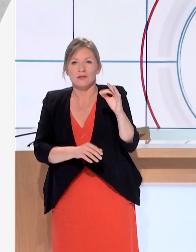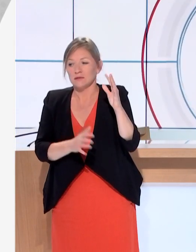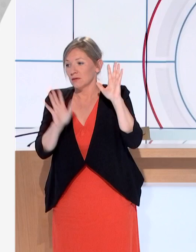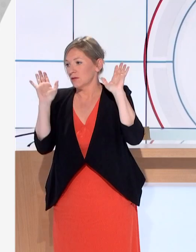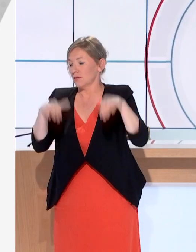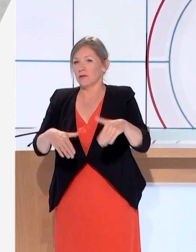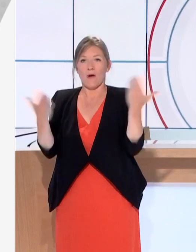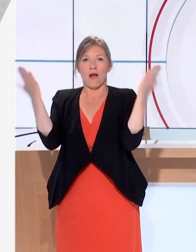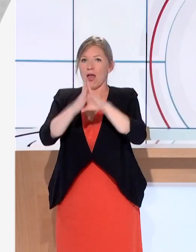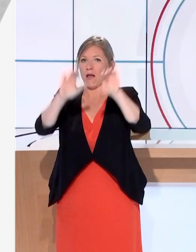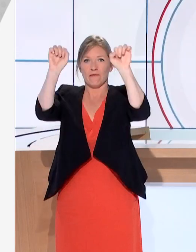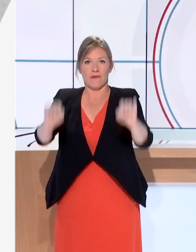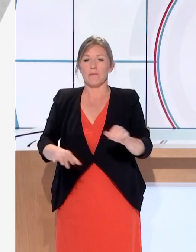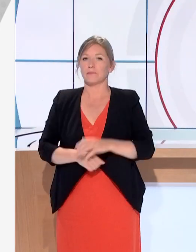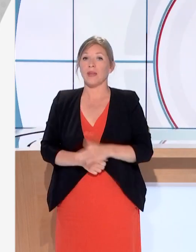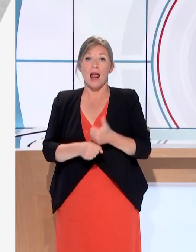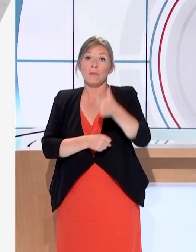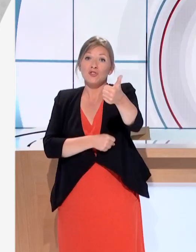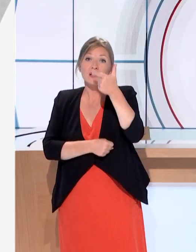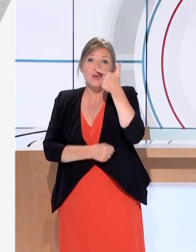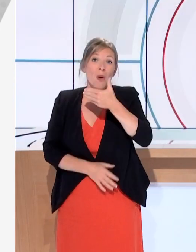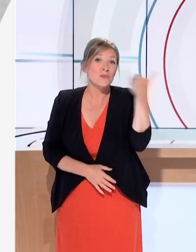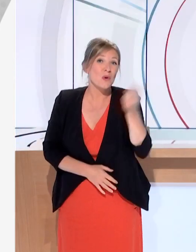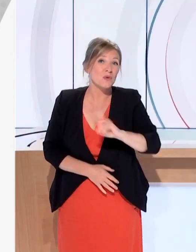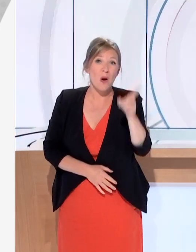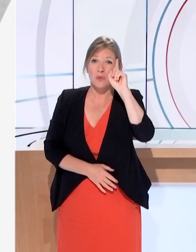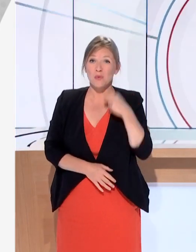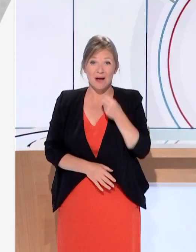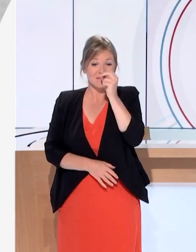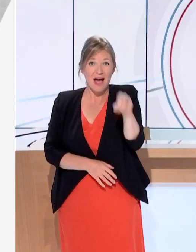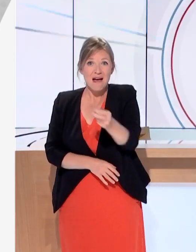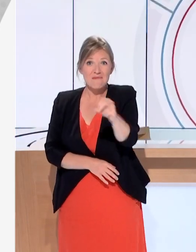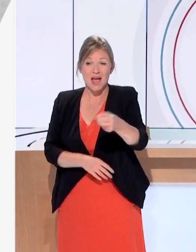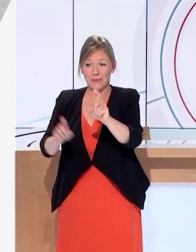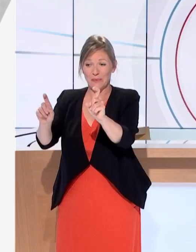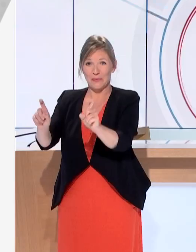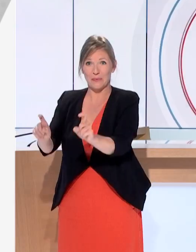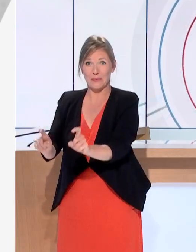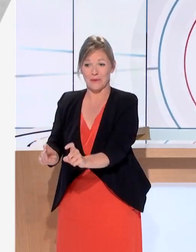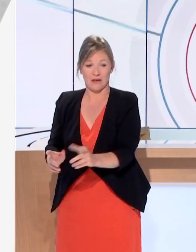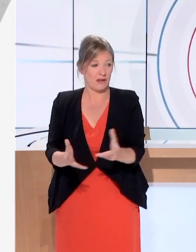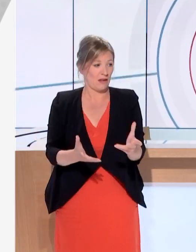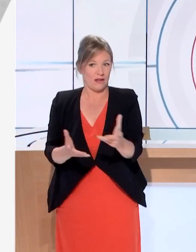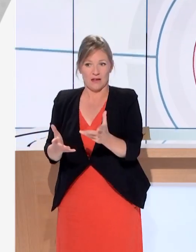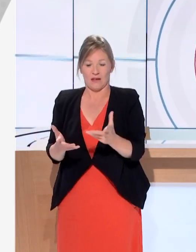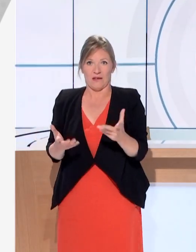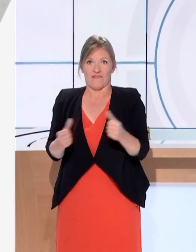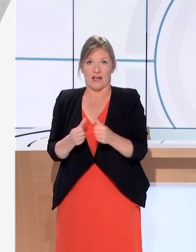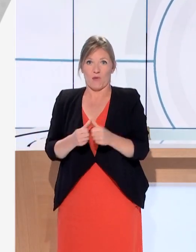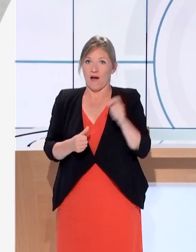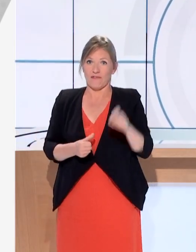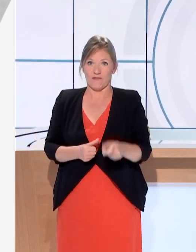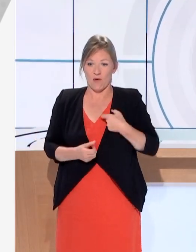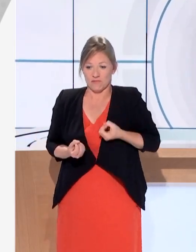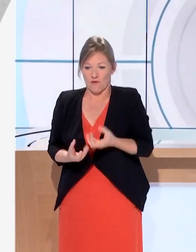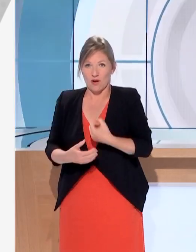la clé sous la porte. L'année prochaine ne s'annonce guère meilleure avec des effectifs à la baisse. Pour éviter l'hécatombe, les apiculteurs vont devoir stimuler